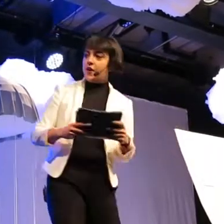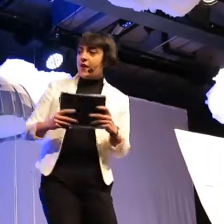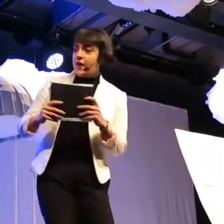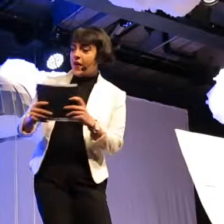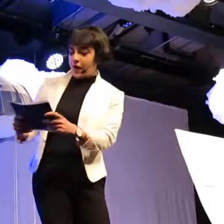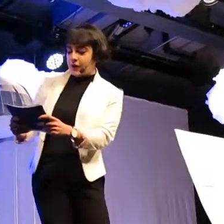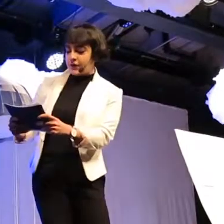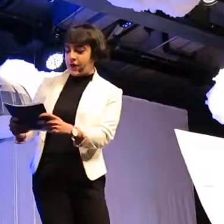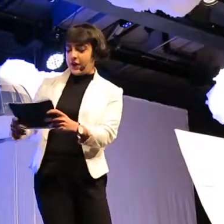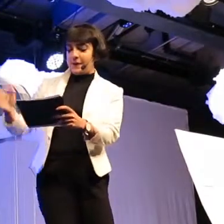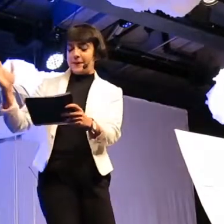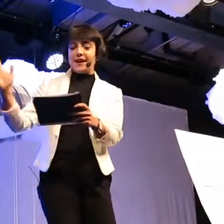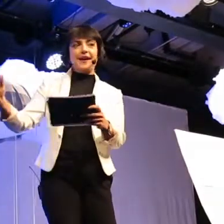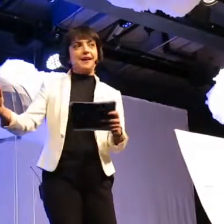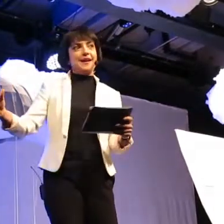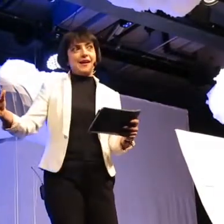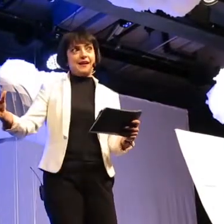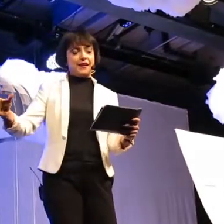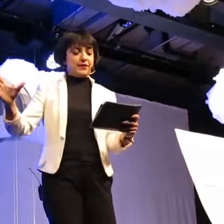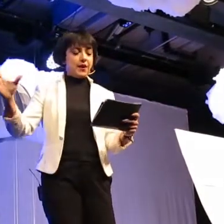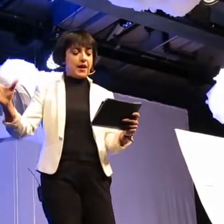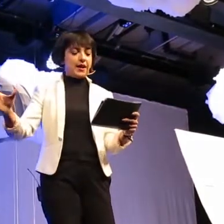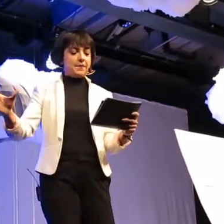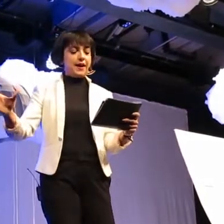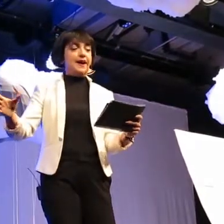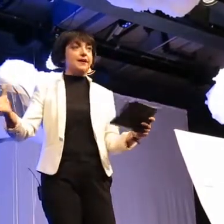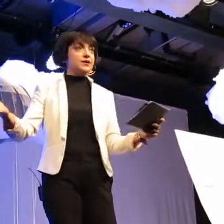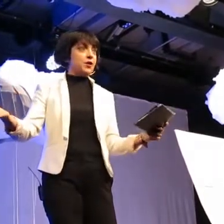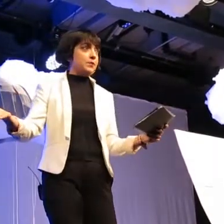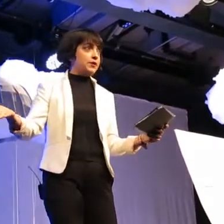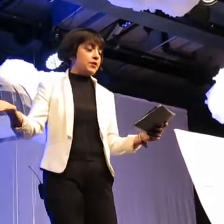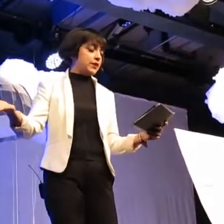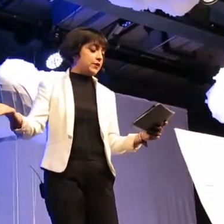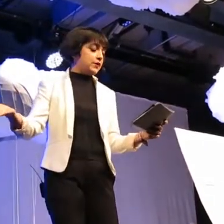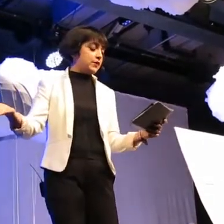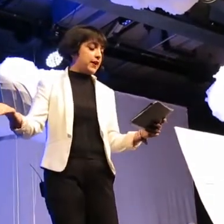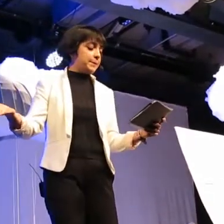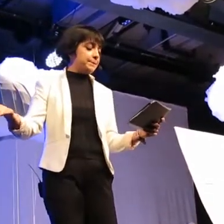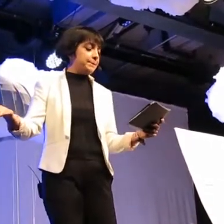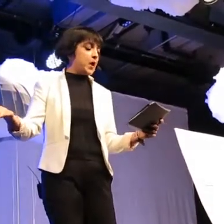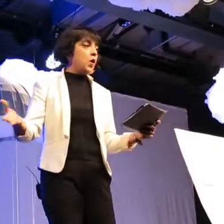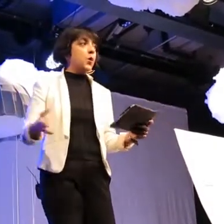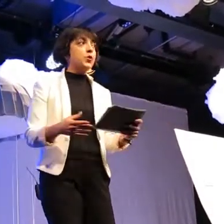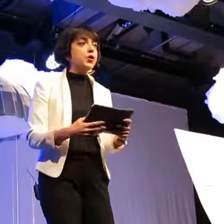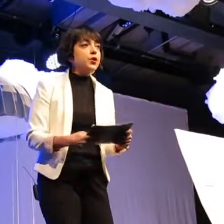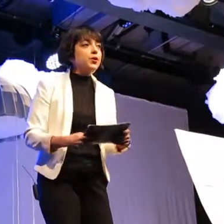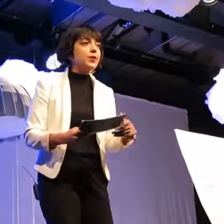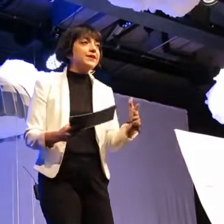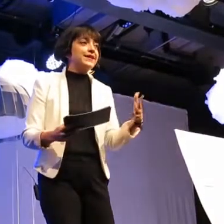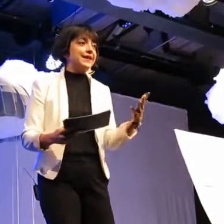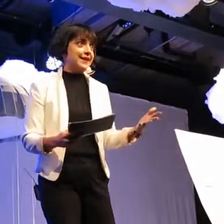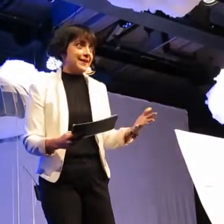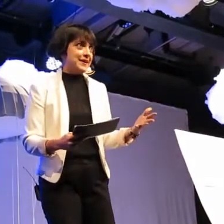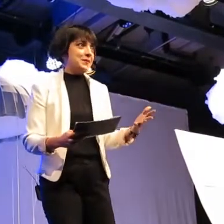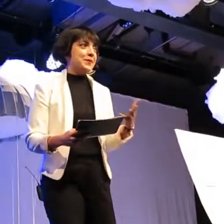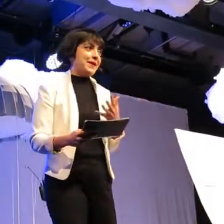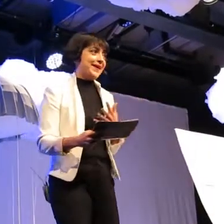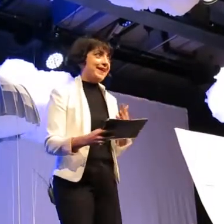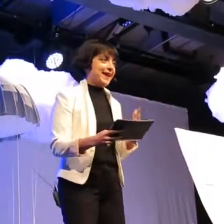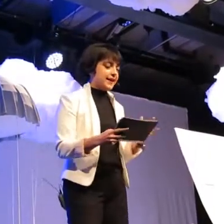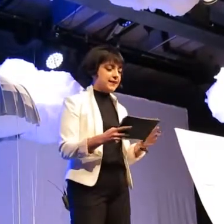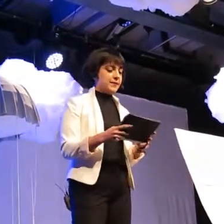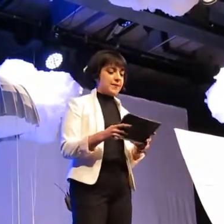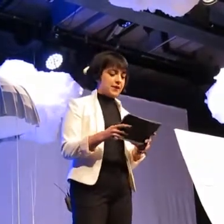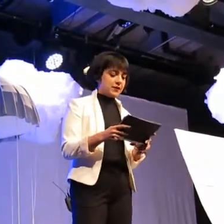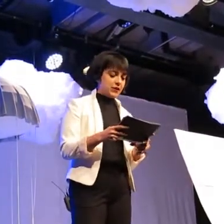ett avtal mellan alla länder så alla är med, annars skapas ju inget nytt system. Och nu låter det lite på